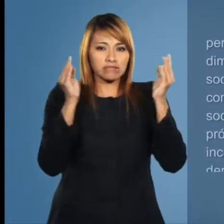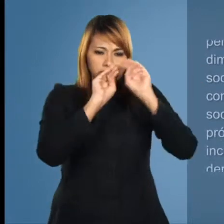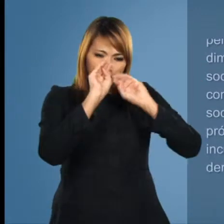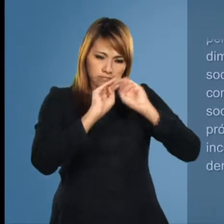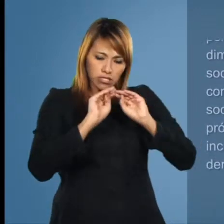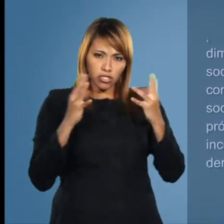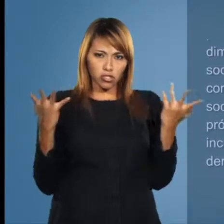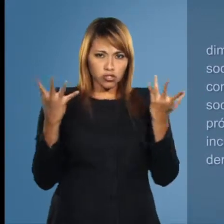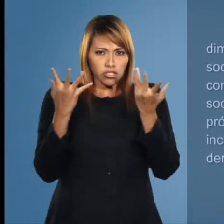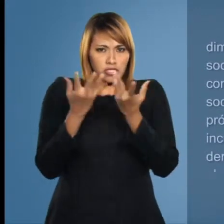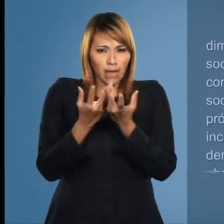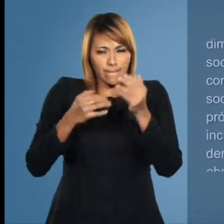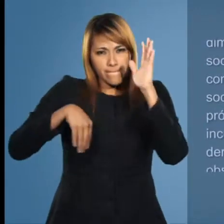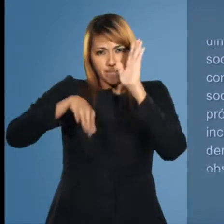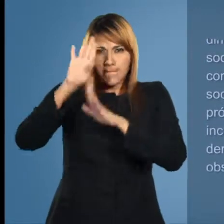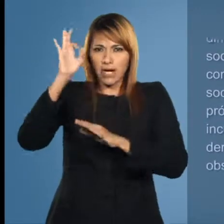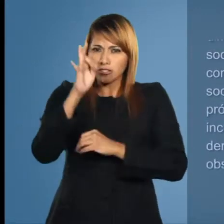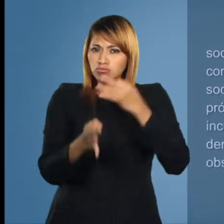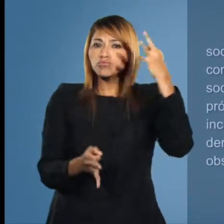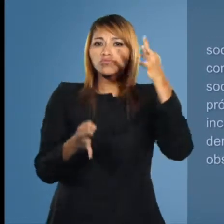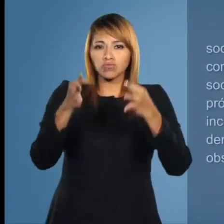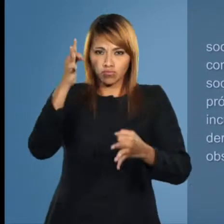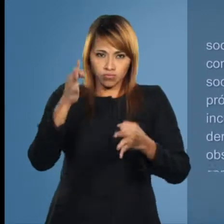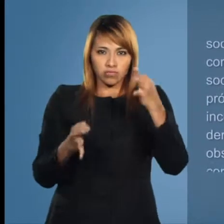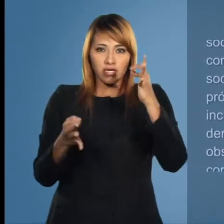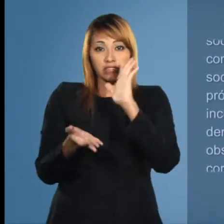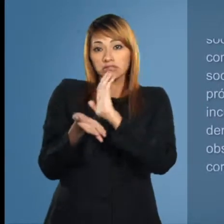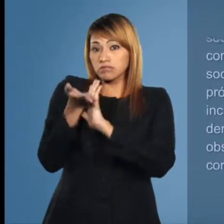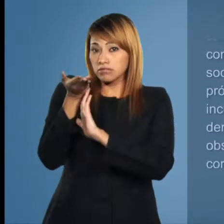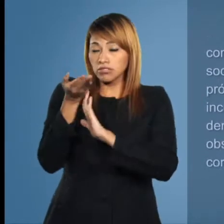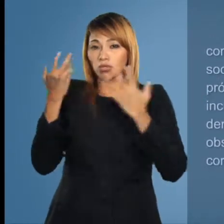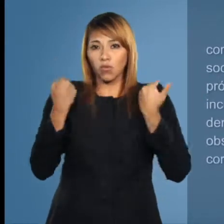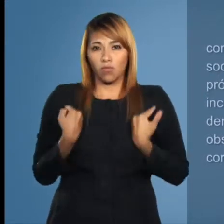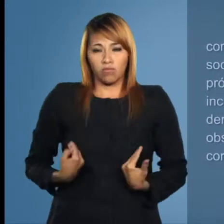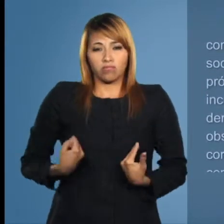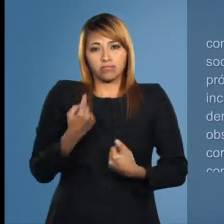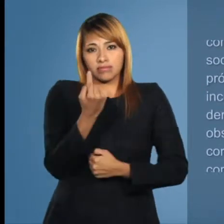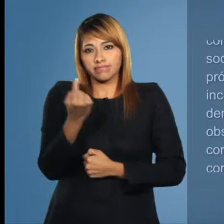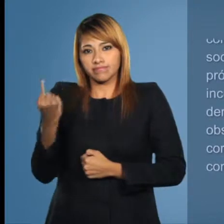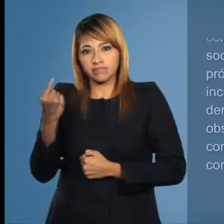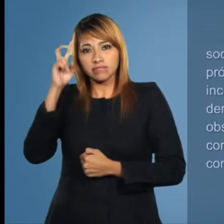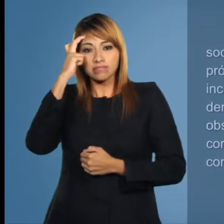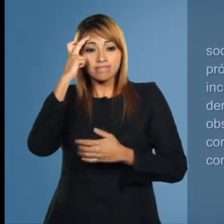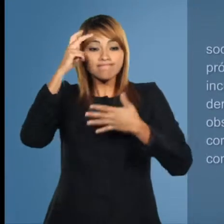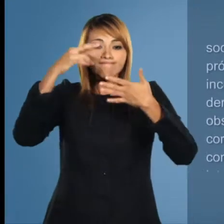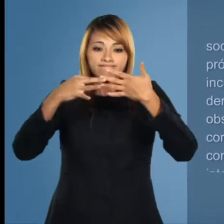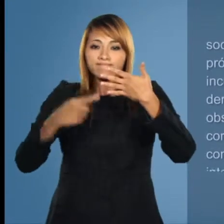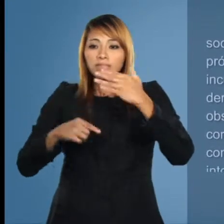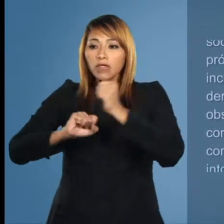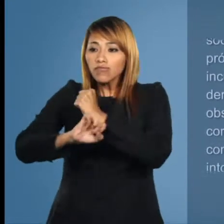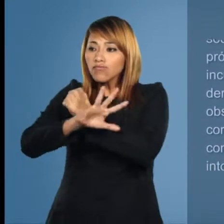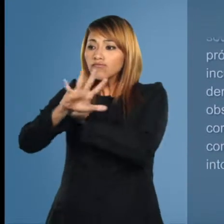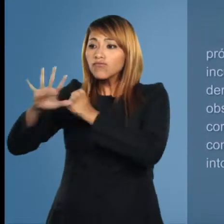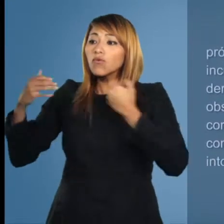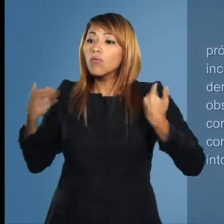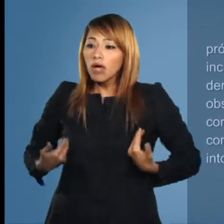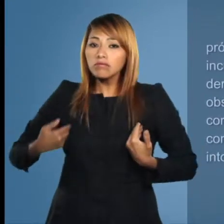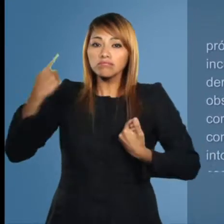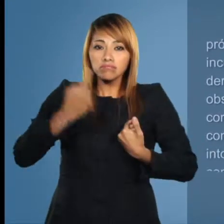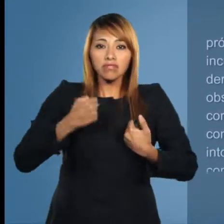democrática más próspera, justa y humana, inculcar el respeto a los derechos humanos y a la observancia de los correspondientes